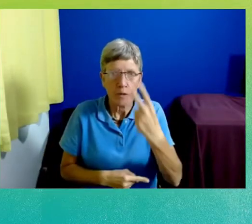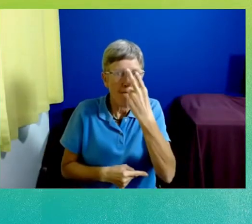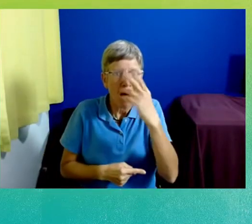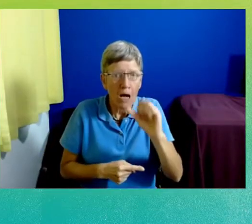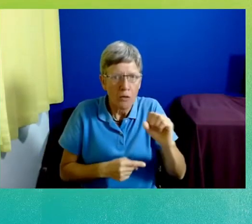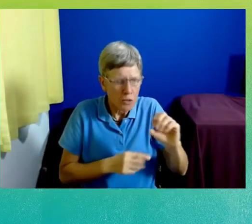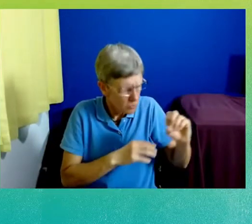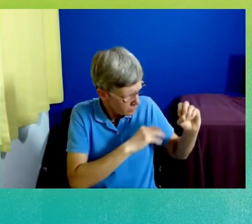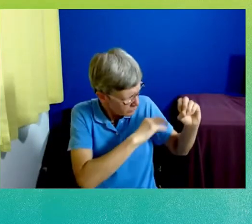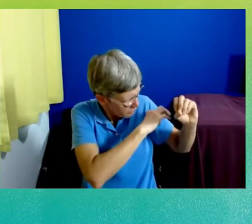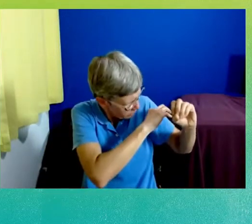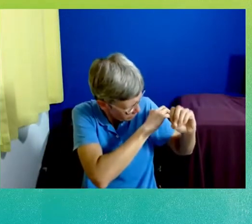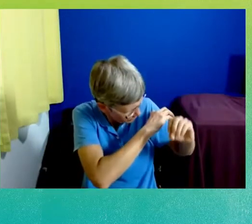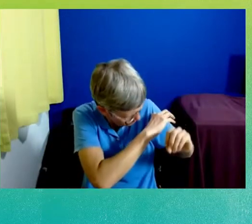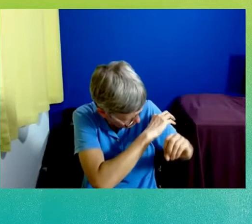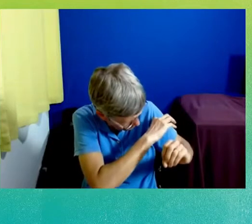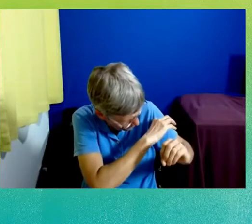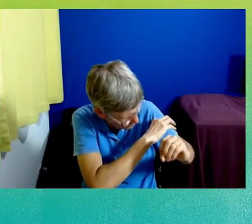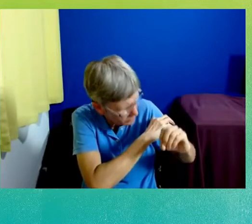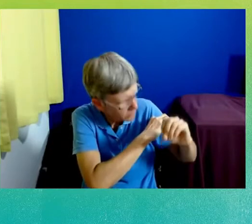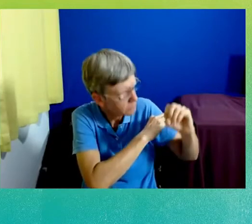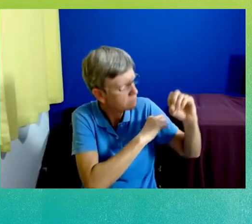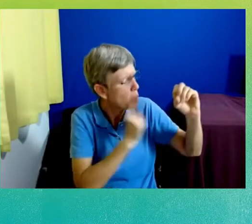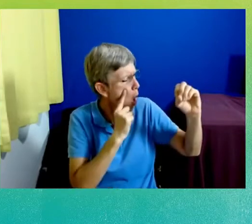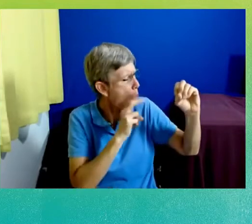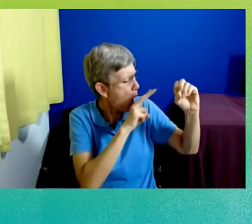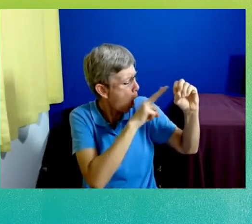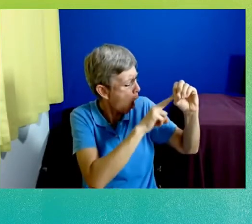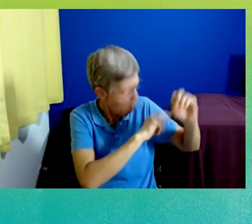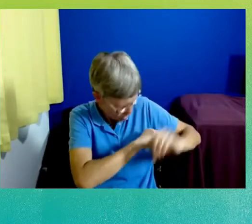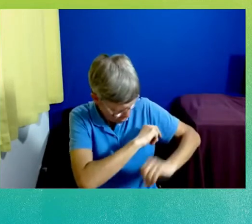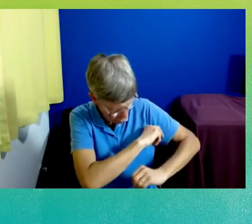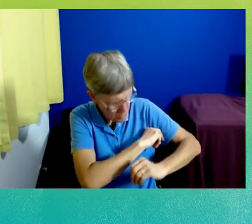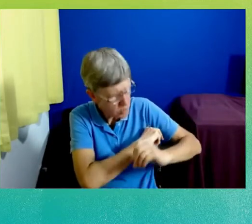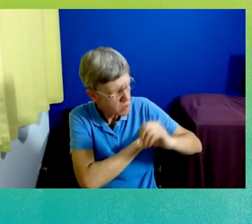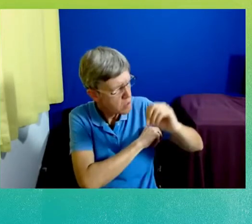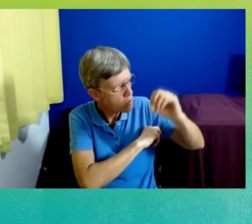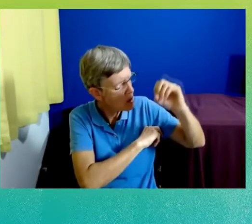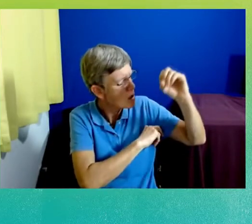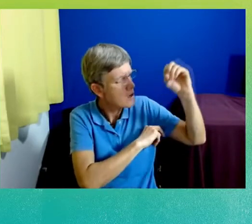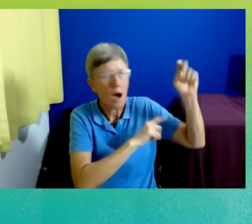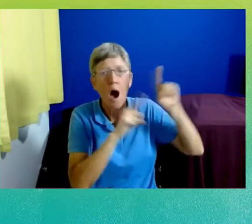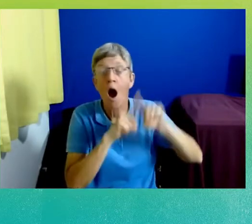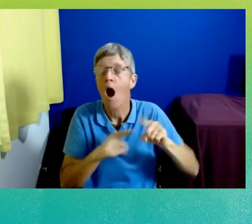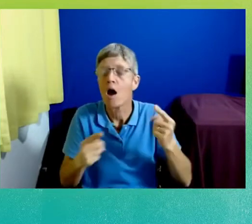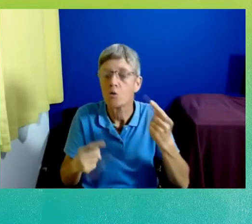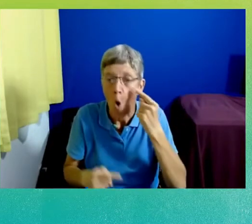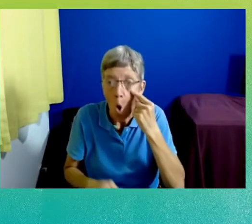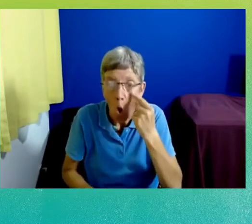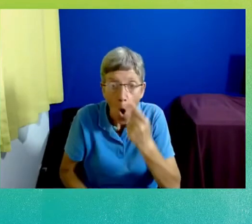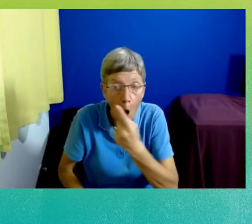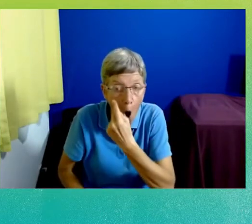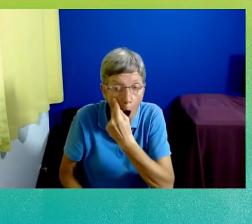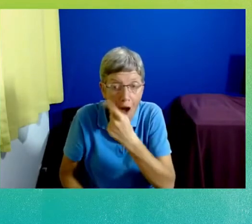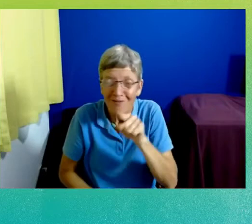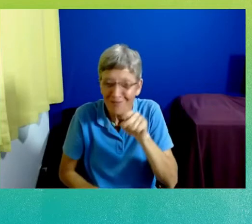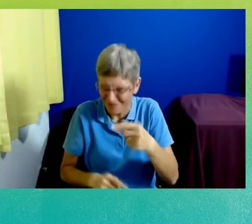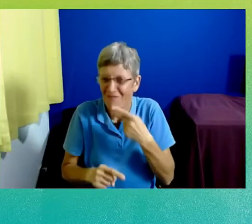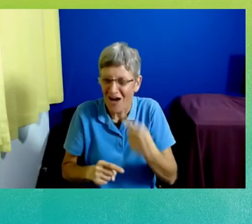Então, a expressão corporal e facial, tá? A forma como que você visualiza ali